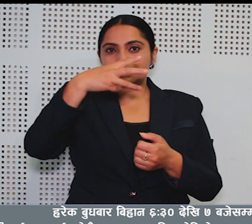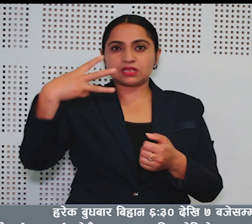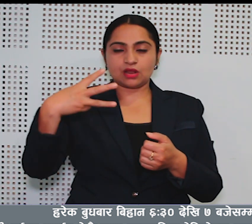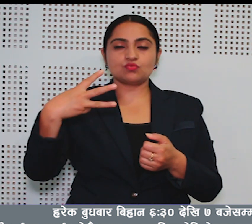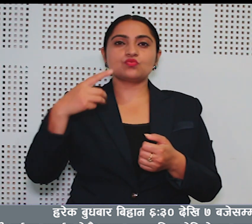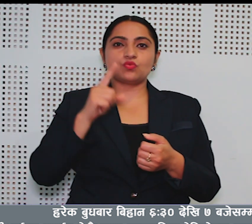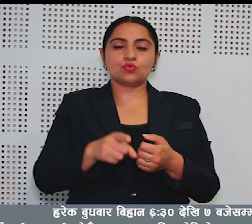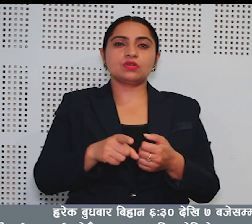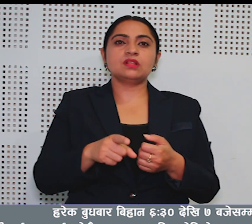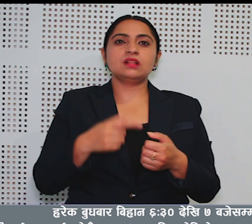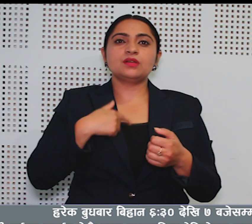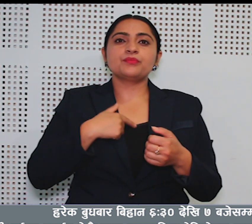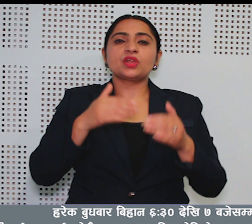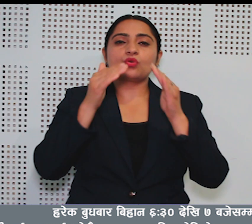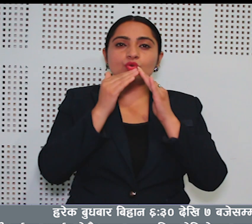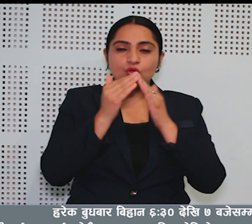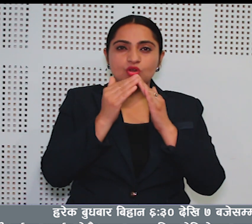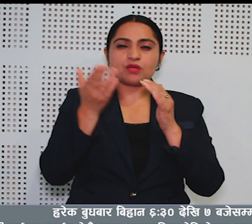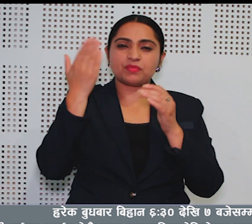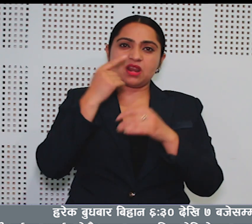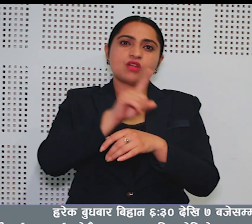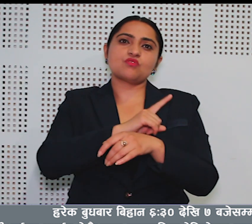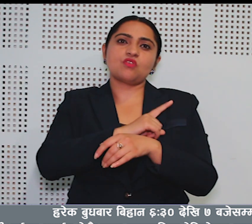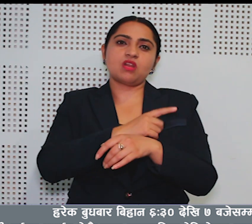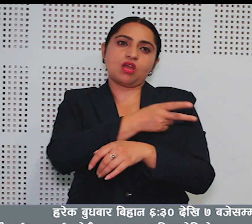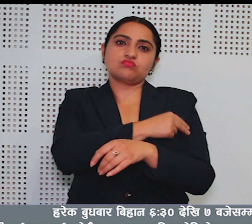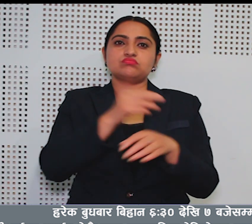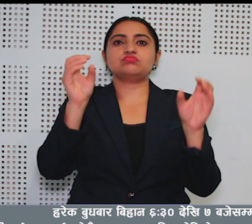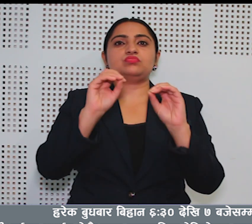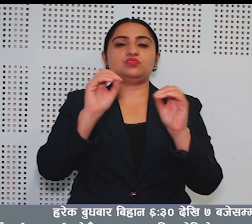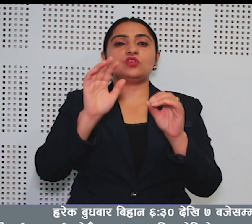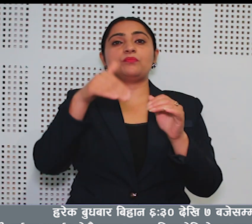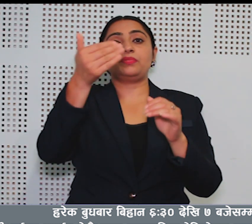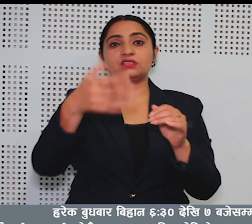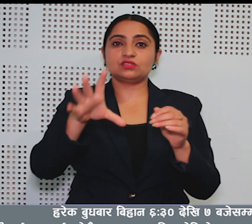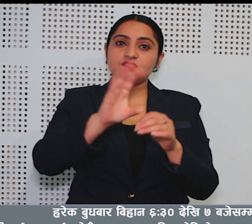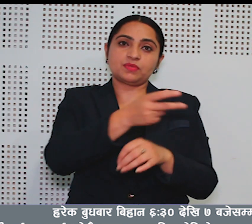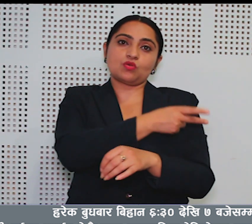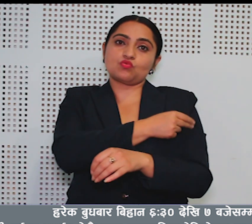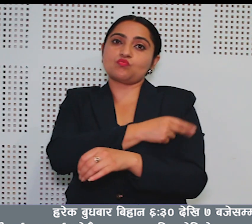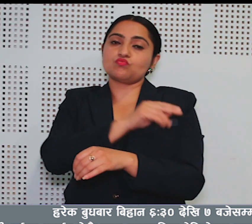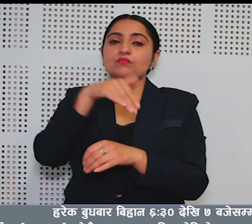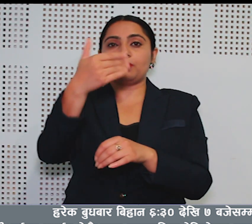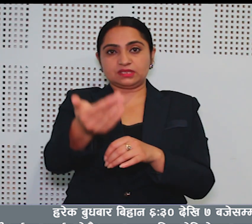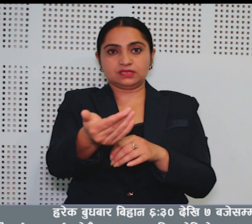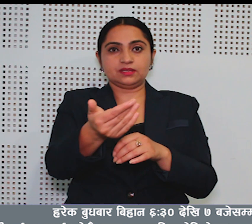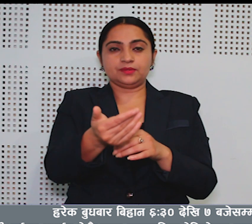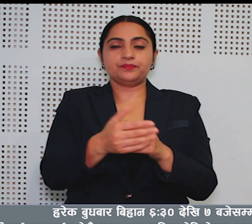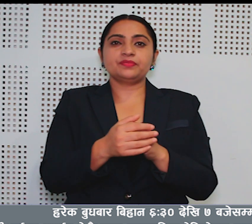बजार। पहिला त अनि डर लागेर लगाएको होइन, अनि पछि सबैले लगाएर अनि लगाएको अनि राम्रो हुँदो